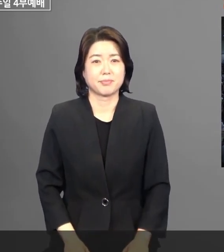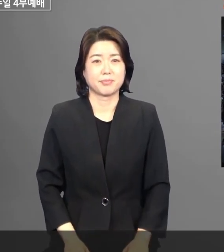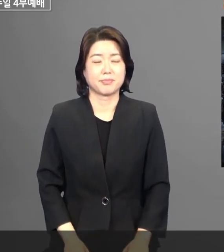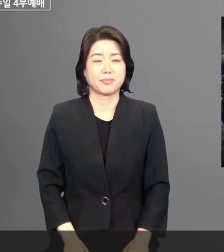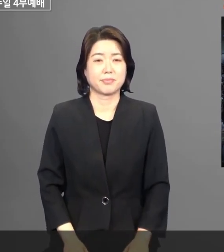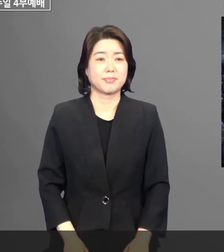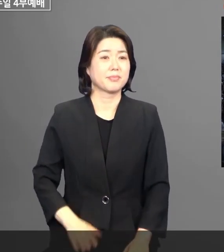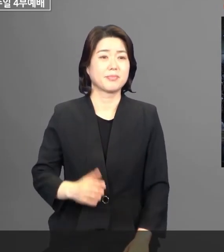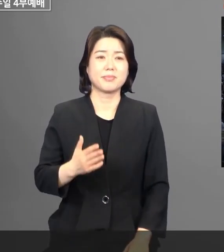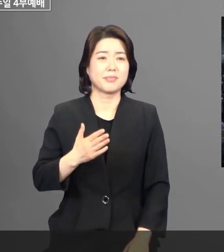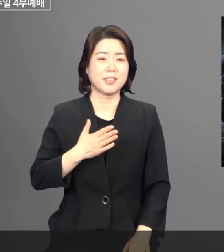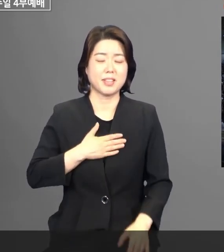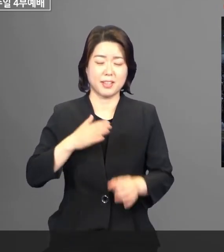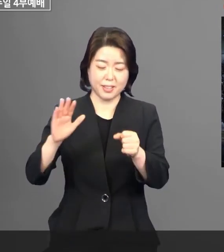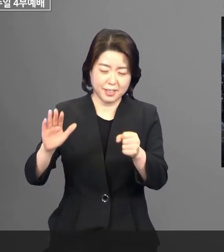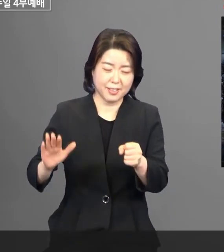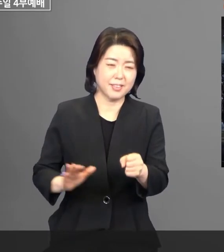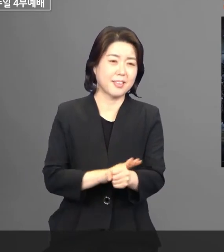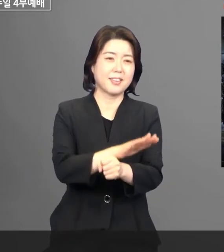나의